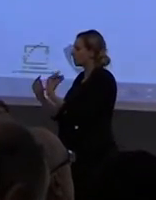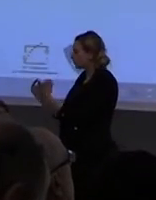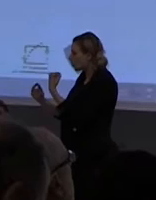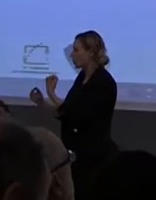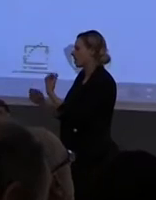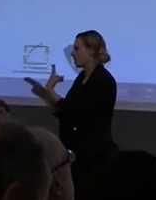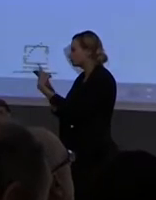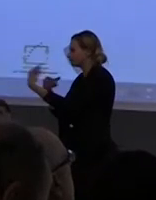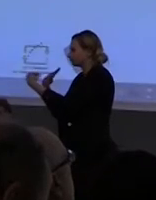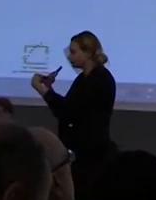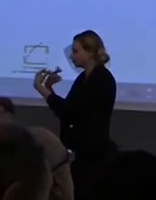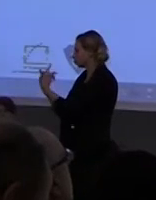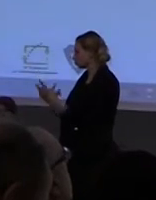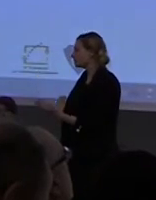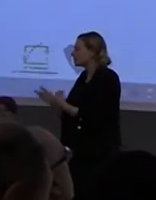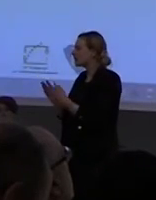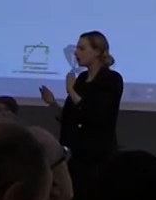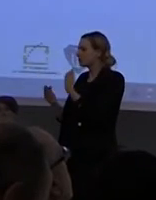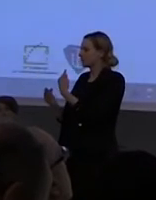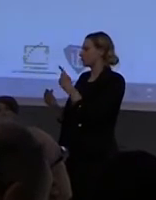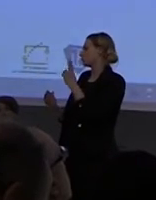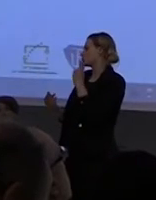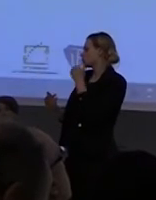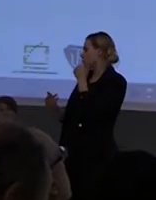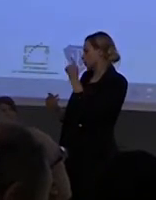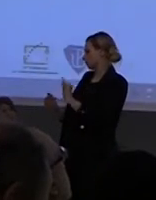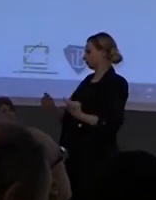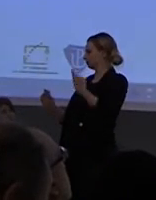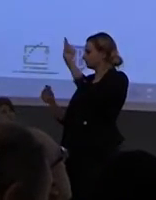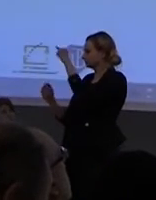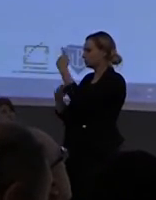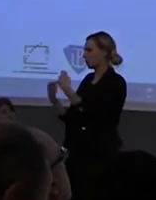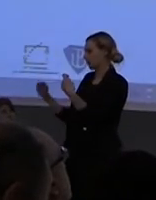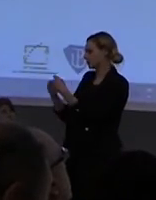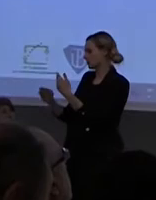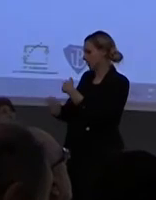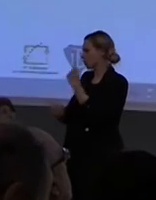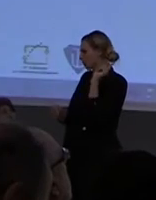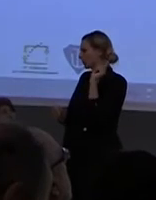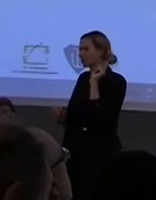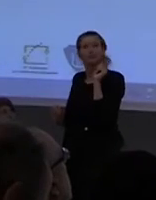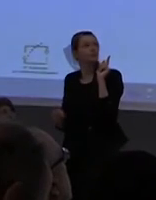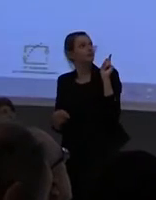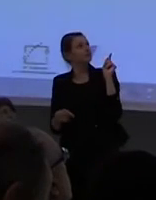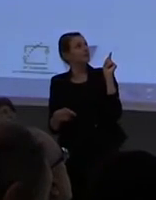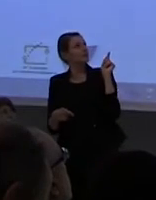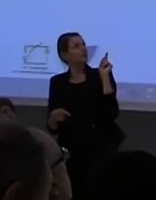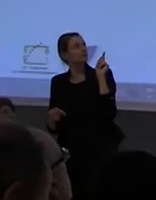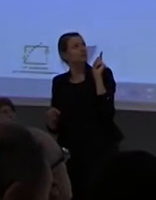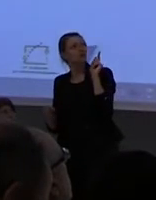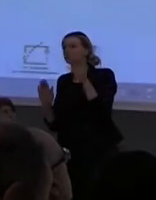metodik asistentů pedagoga nebo metodické sítě vedení asistenta pedagoga. To jsou ty